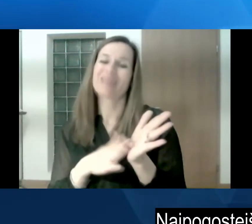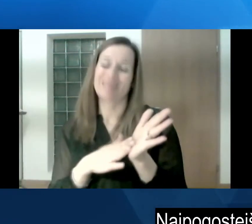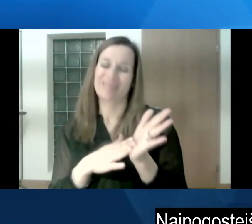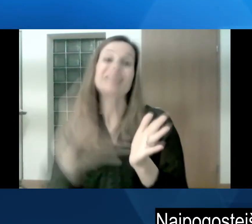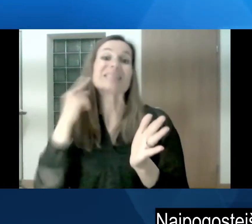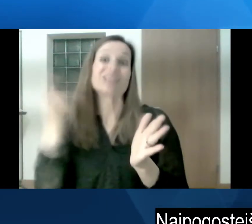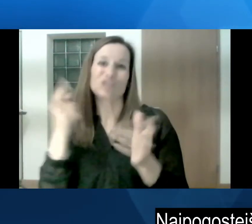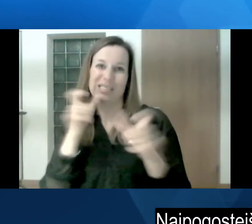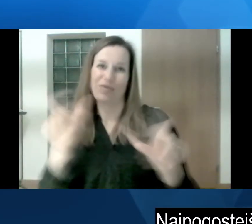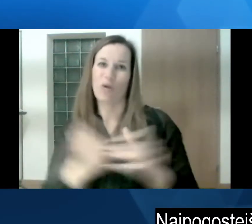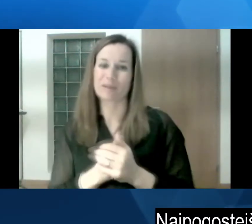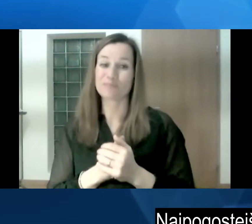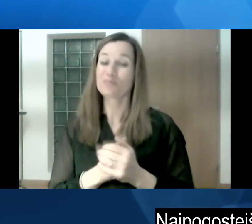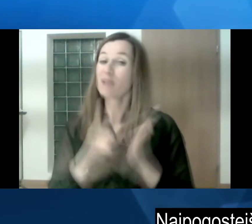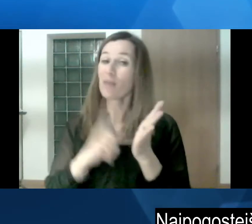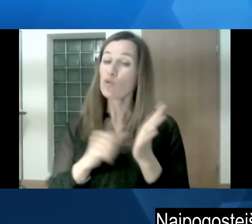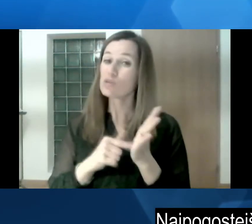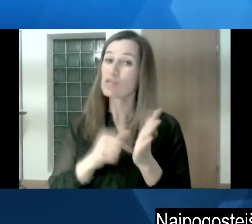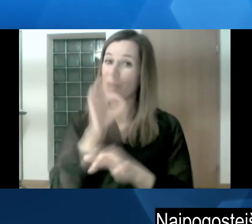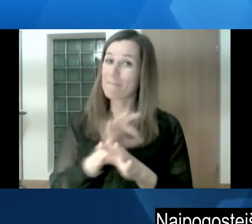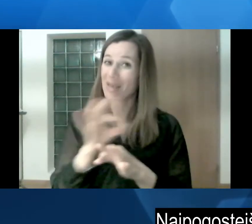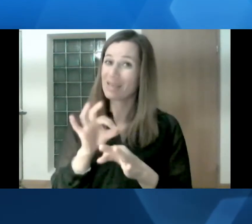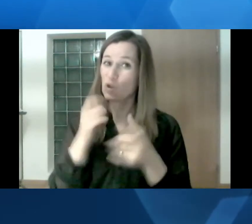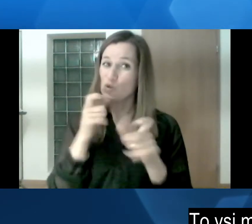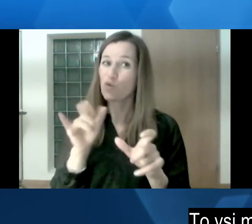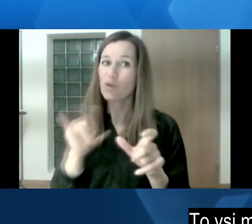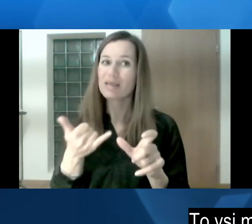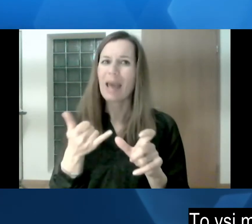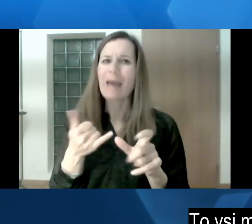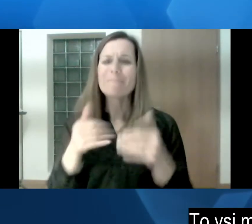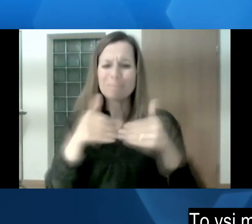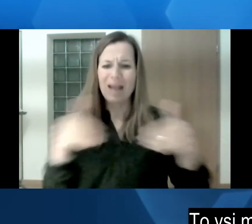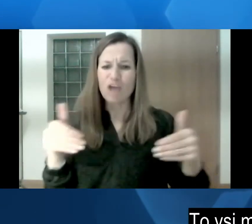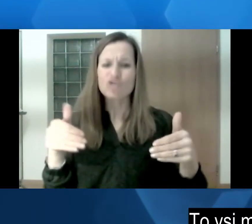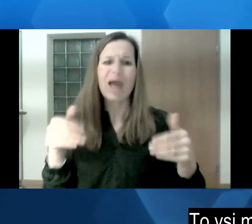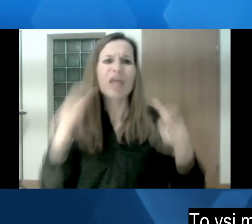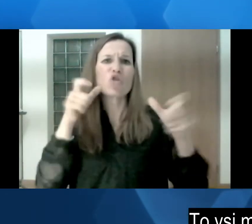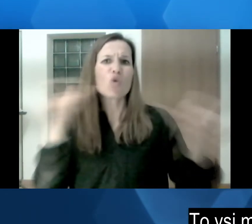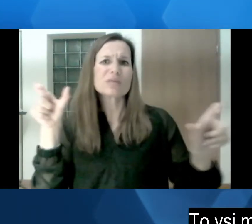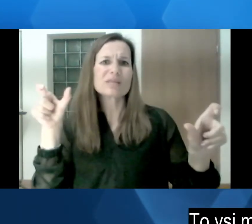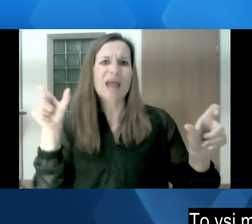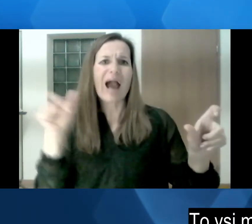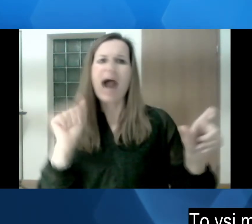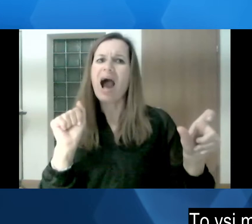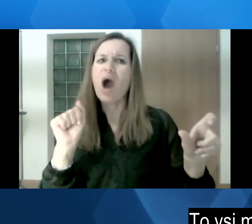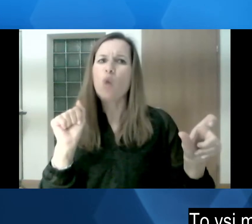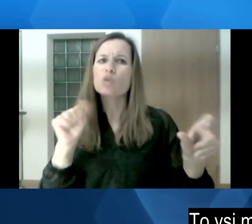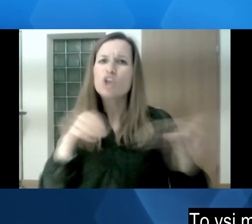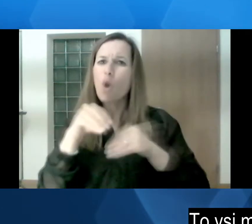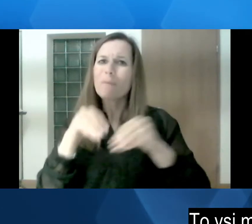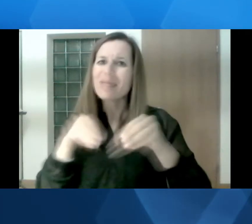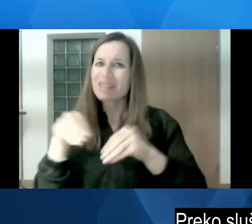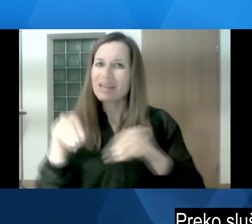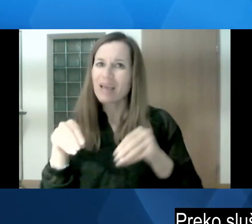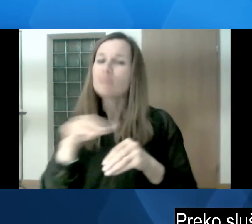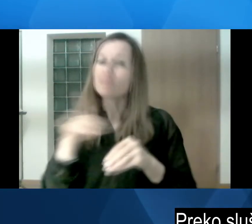Najpogostejša meritev sluha je pražna tonska avdiometrija. To vsi moji današnji poslušalci